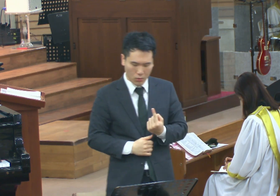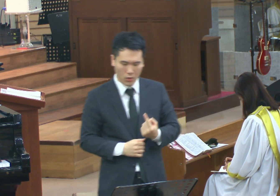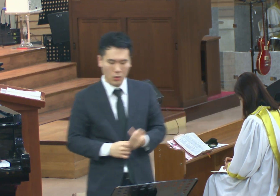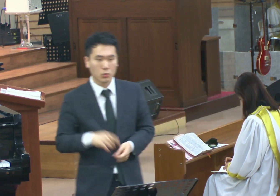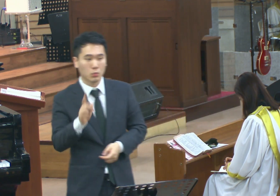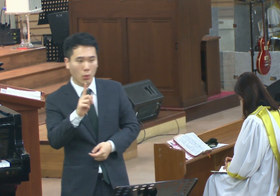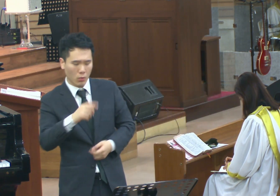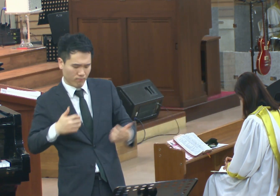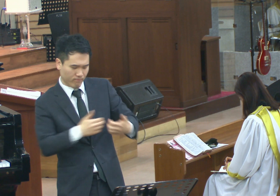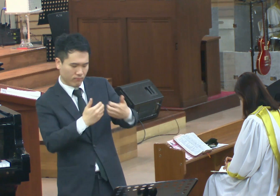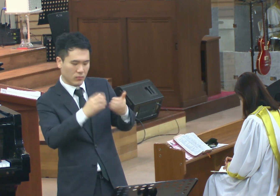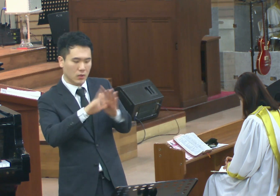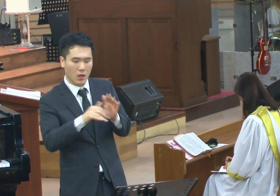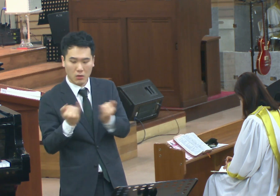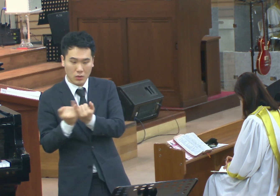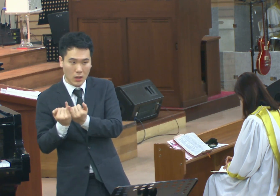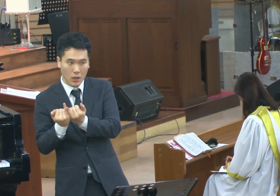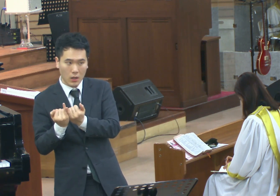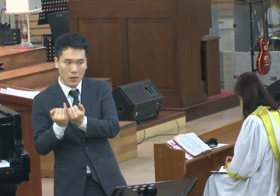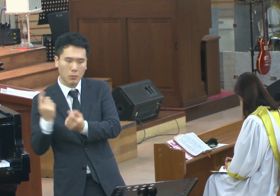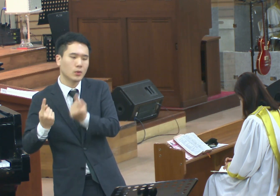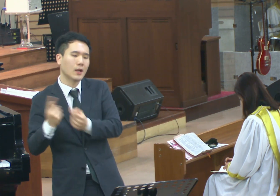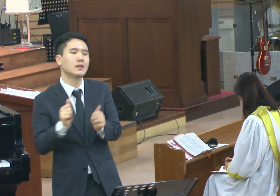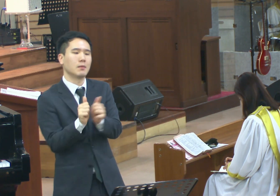가족들이 고생을 많이 했겠어요. 이제는 돌아갈 때가 되었다.